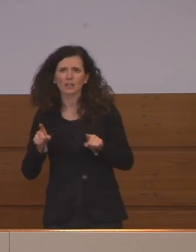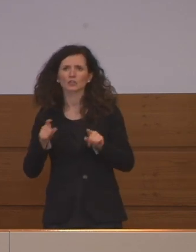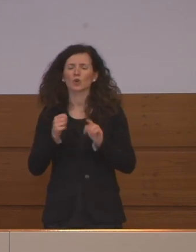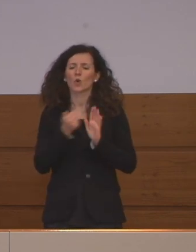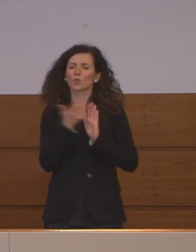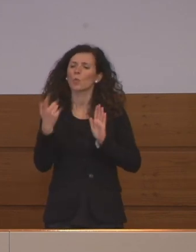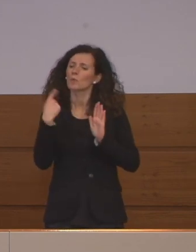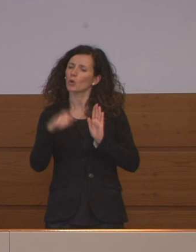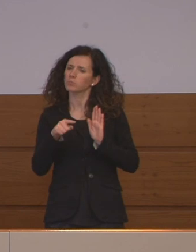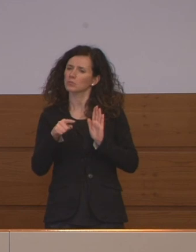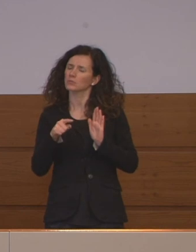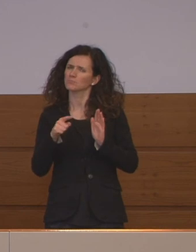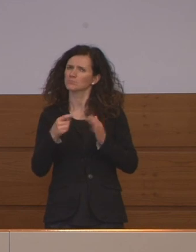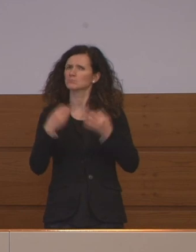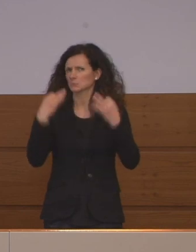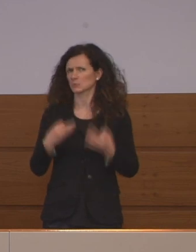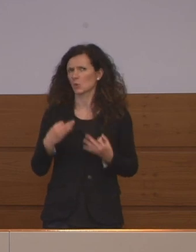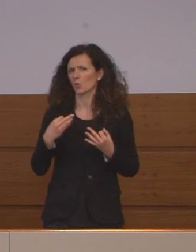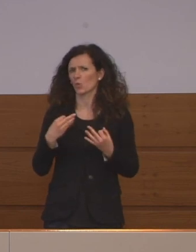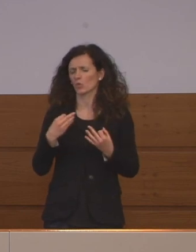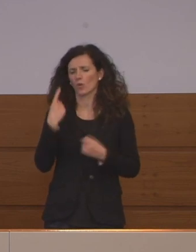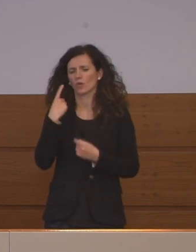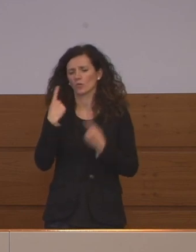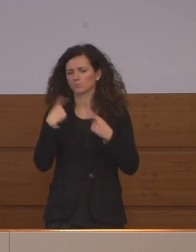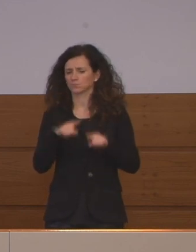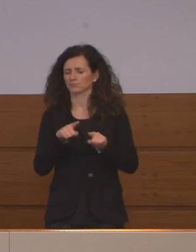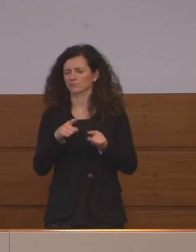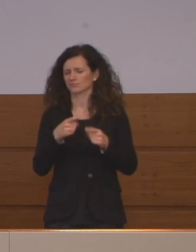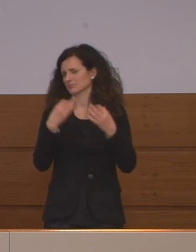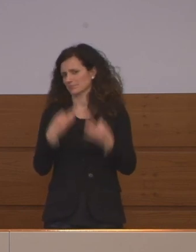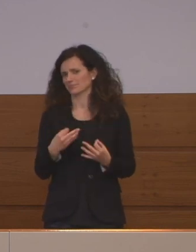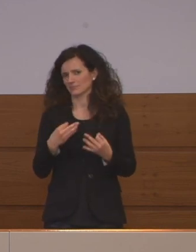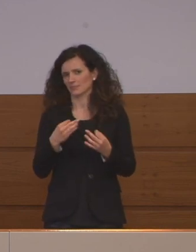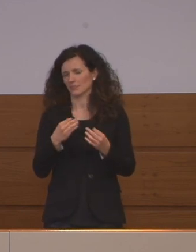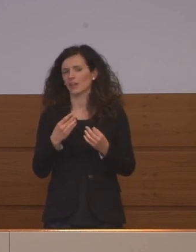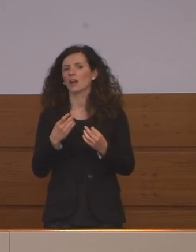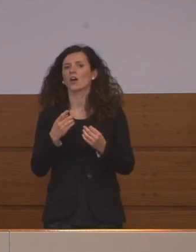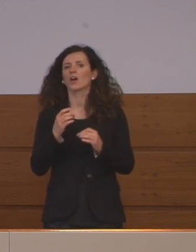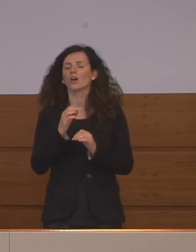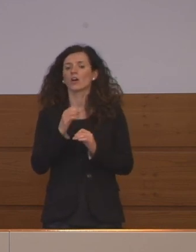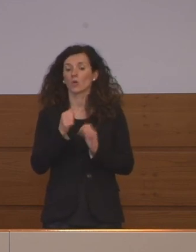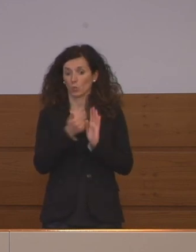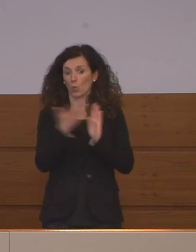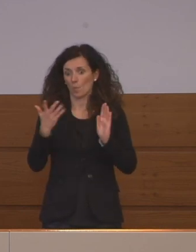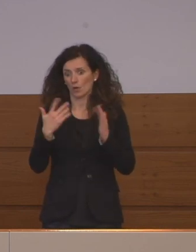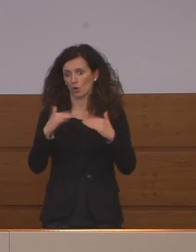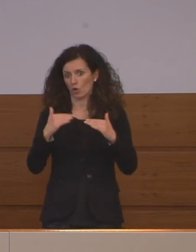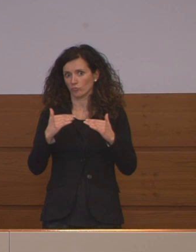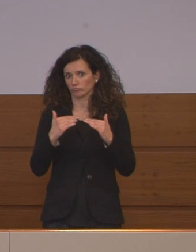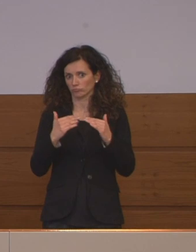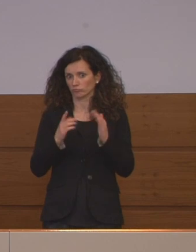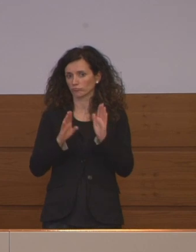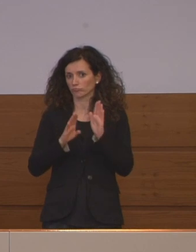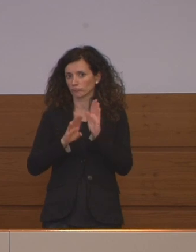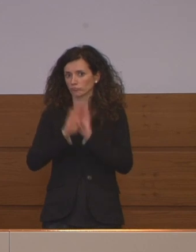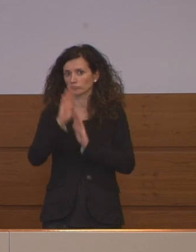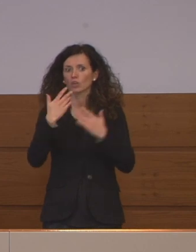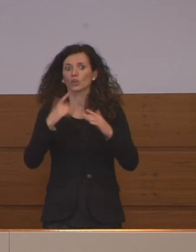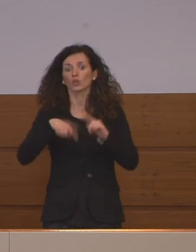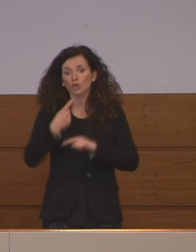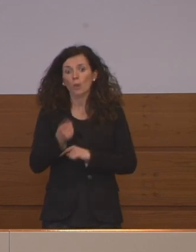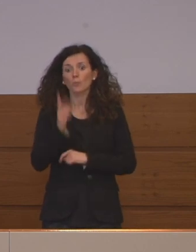insomma vi aspettavate aspettavate ancora a questi numeri così alti dopo 14 giorni di quarantena quindi dopo il periodo